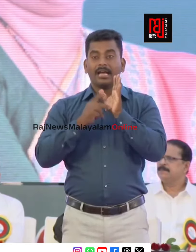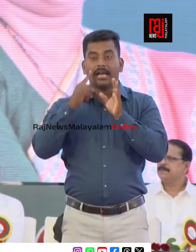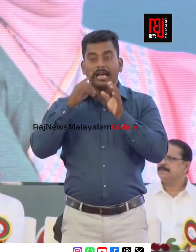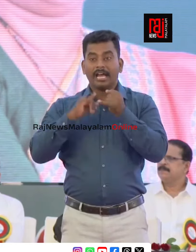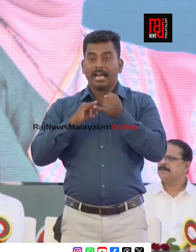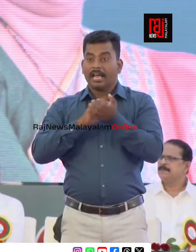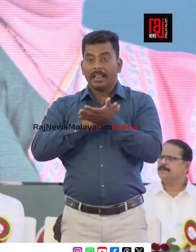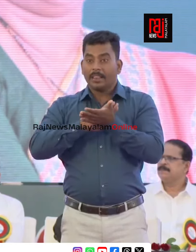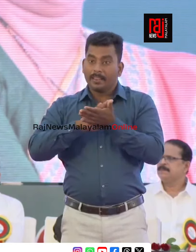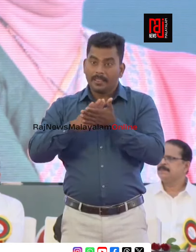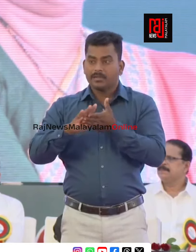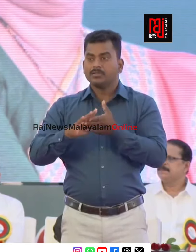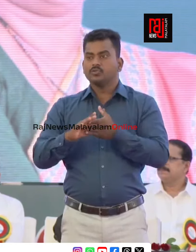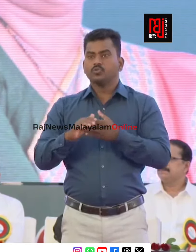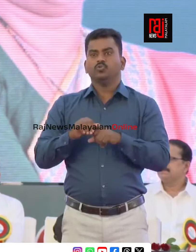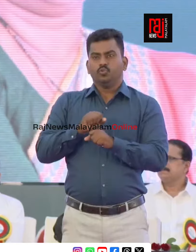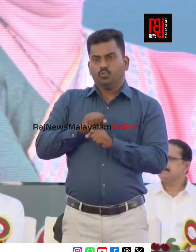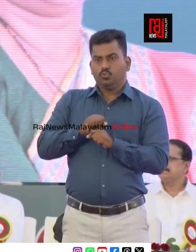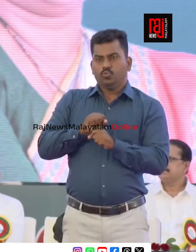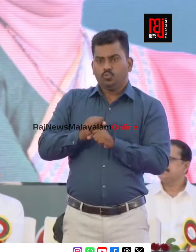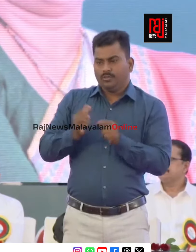തുടർ പ്രവർത്തനങ്ങൾക്കായി